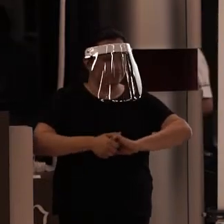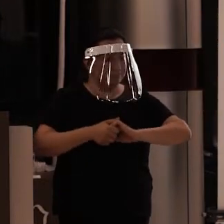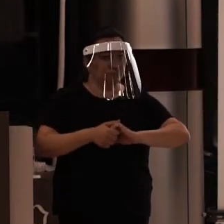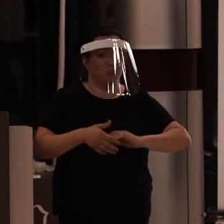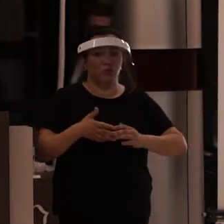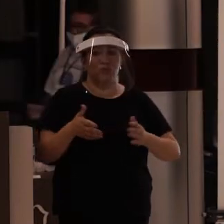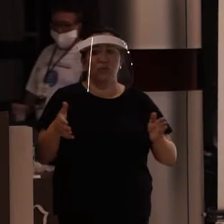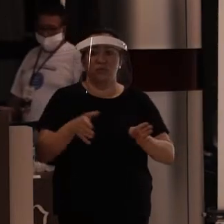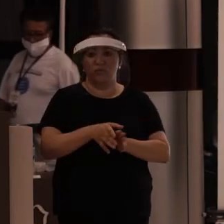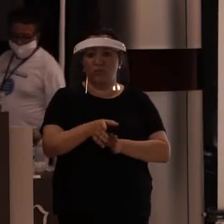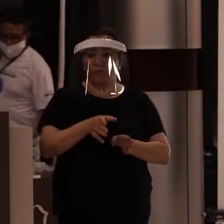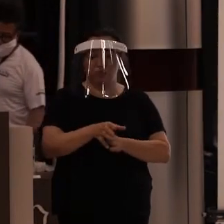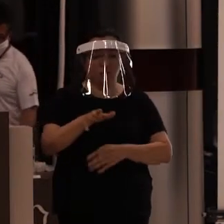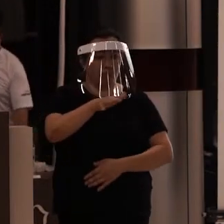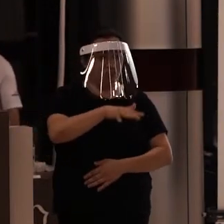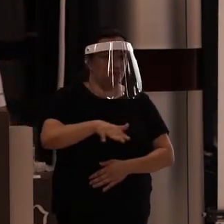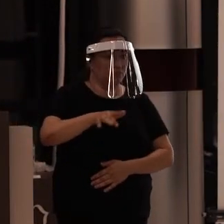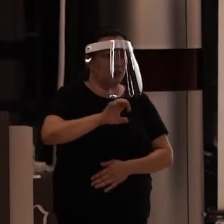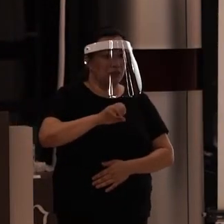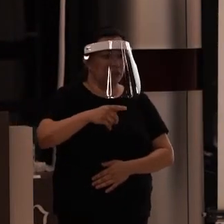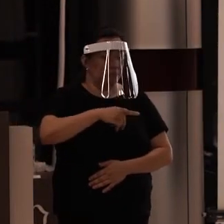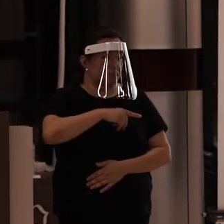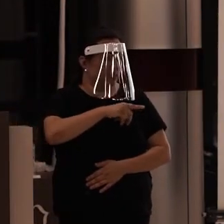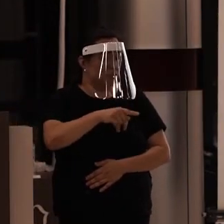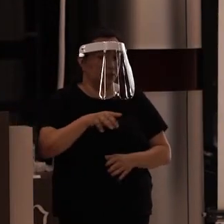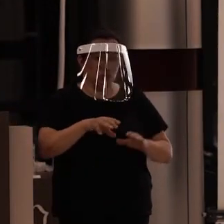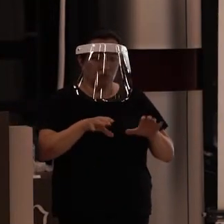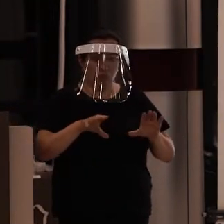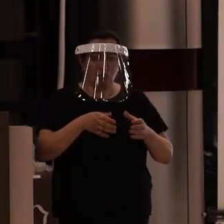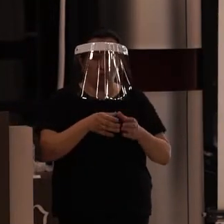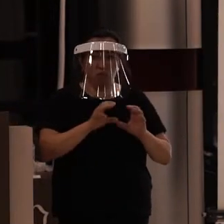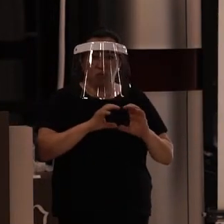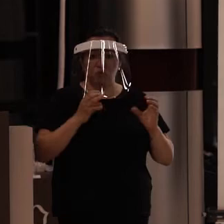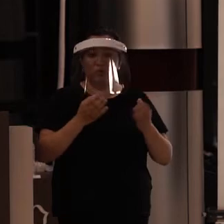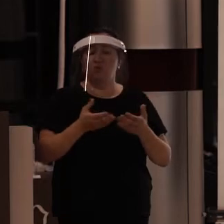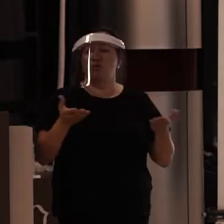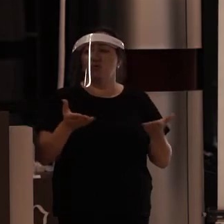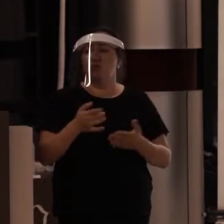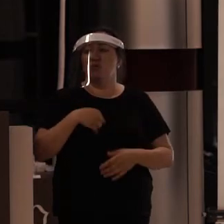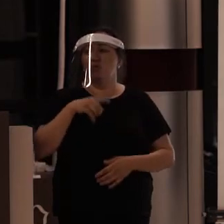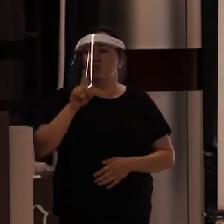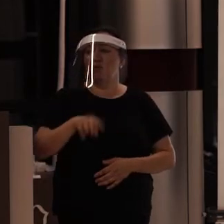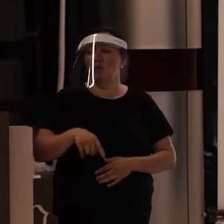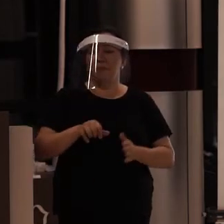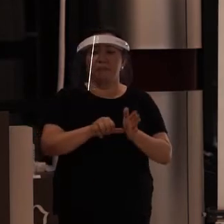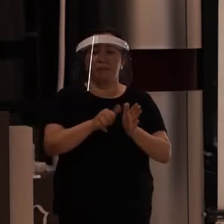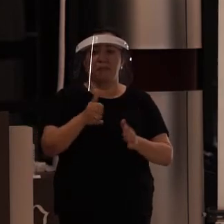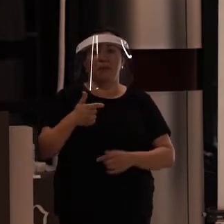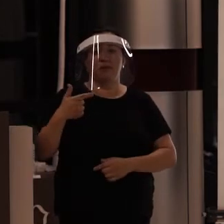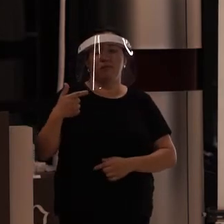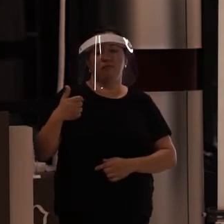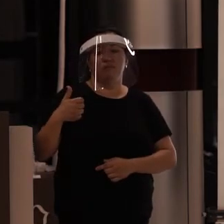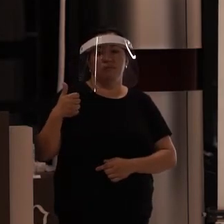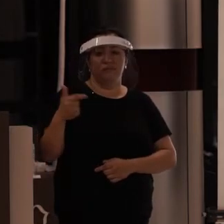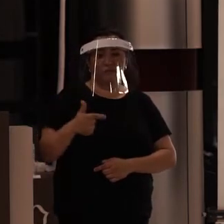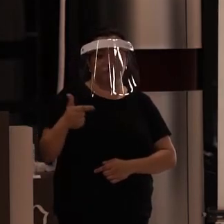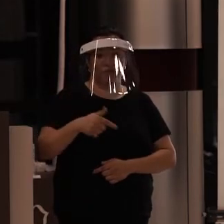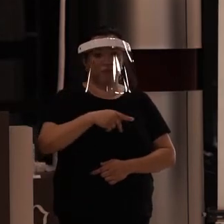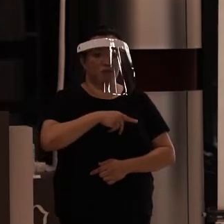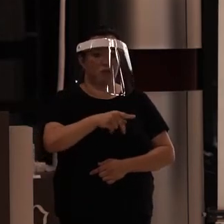quem vai para o Conselho Consultivo são ex-presidentes, e hoje eu sou o primeiro vice-presidente